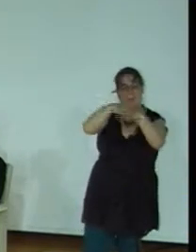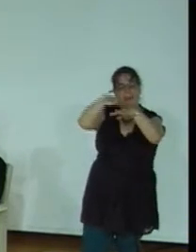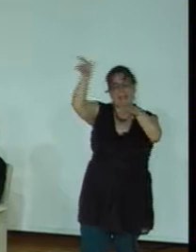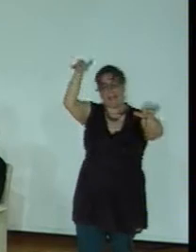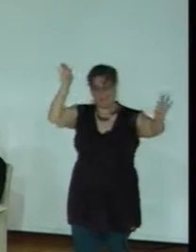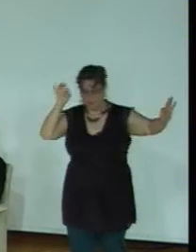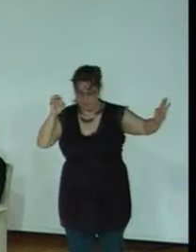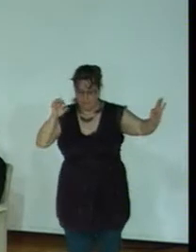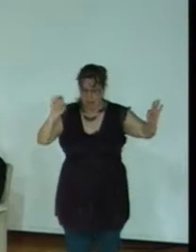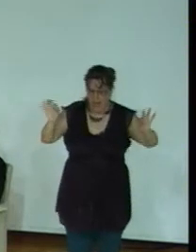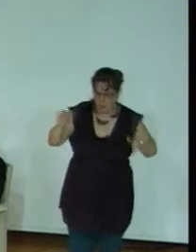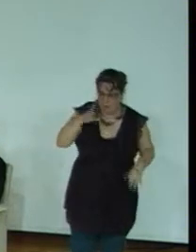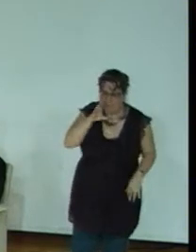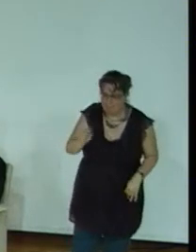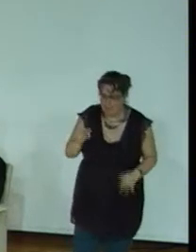du terrorisme,